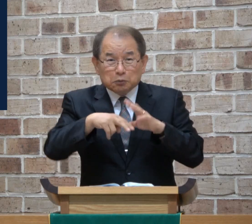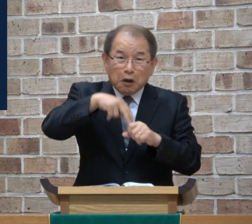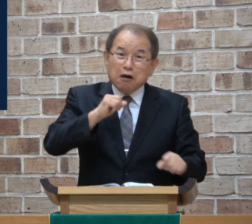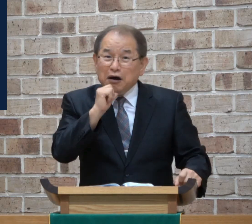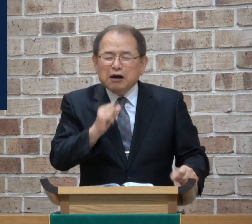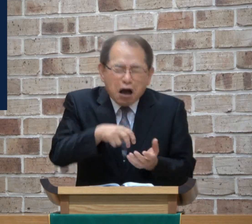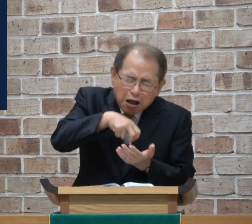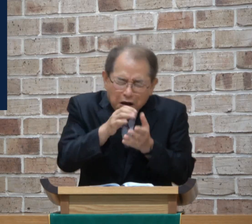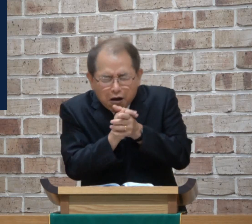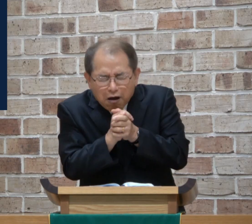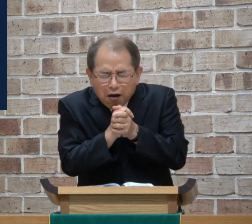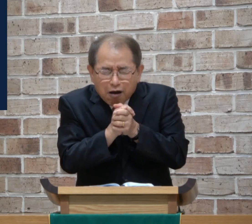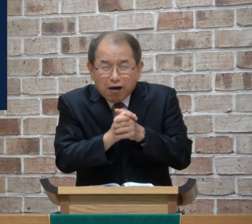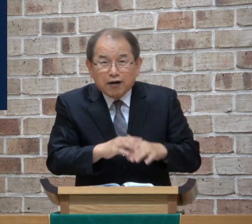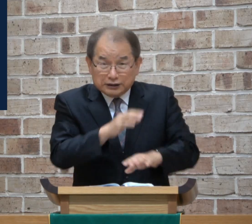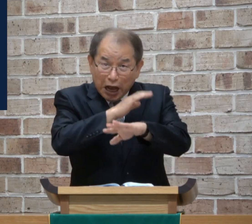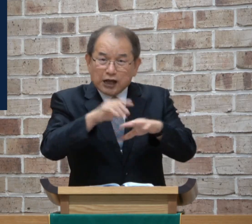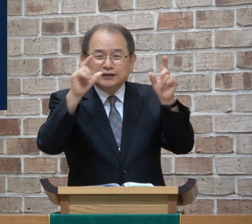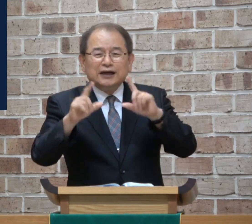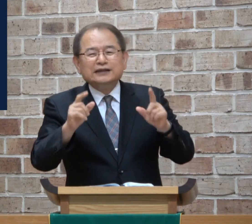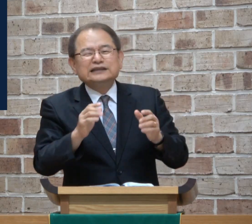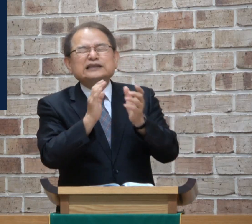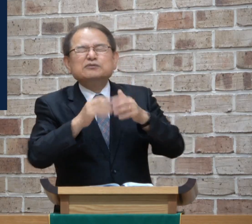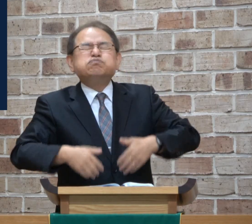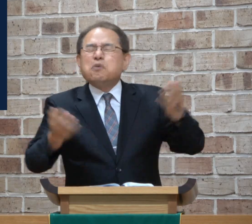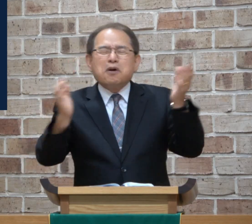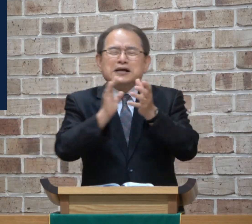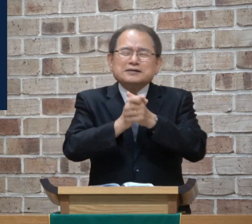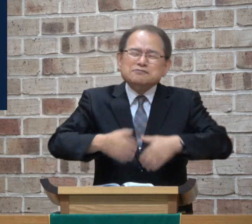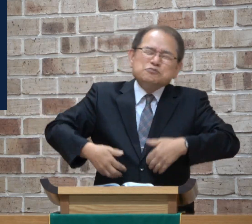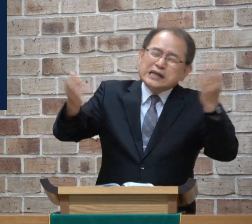여러분이 고통당하고 힘들 때 위기에 처할 때만 기도하는 것이 아니라